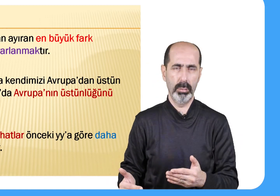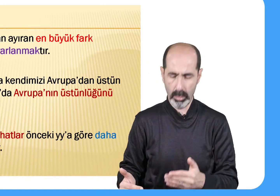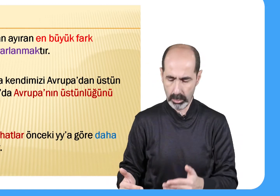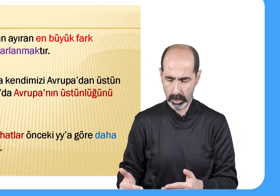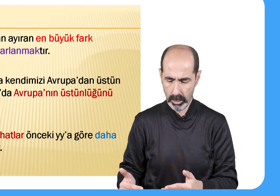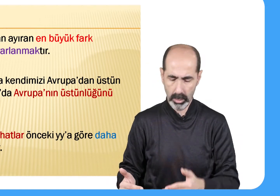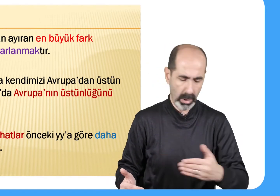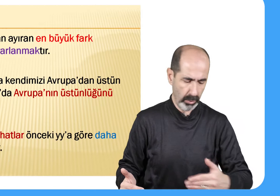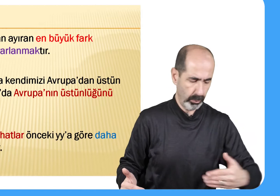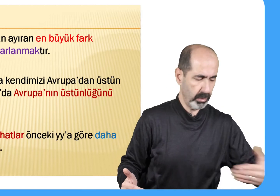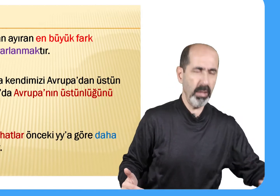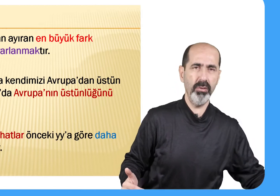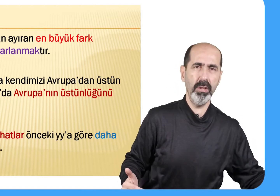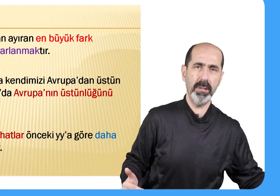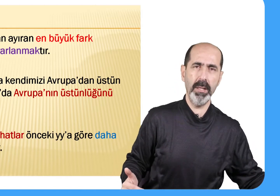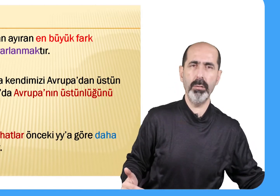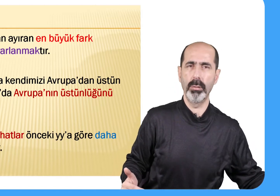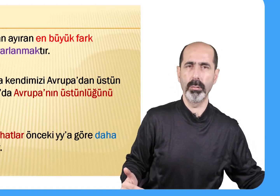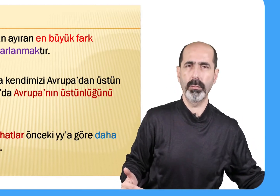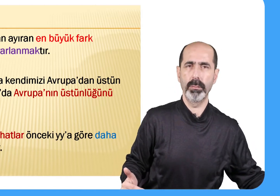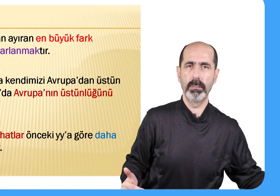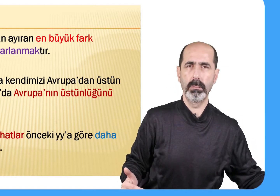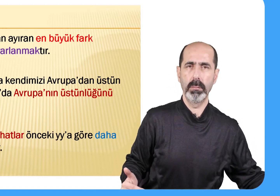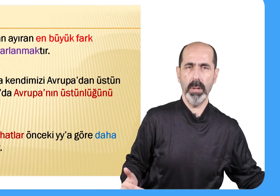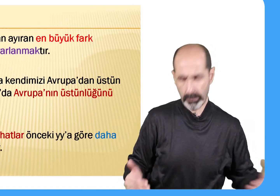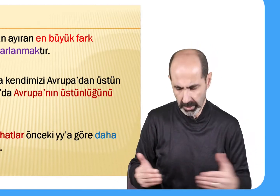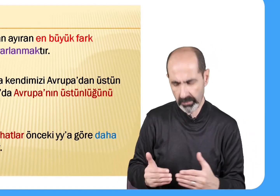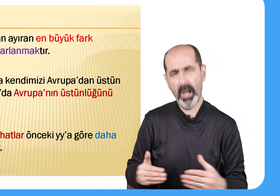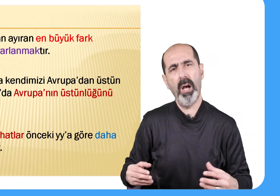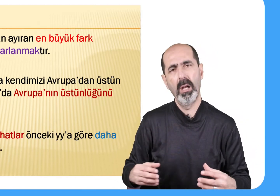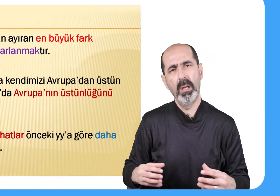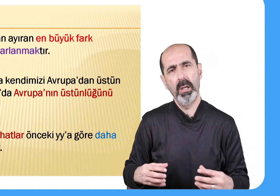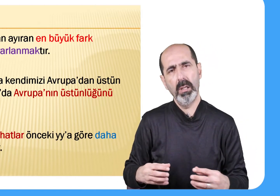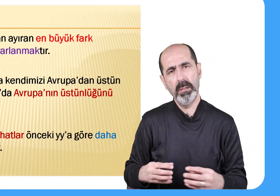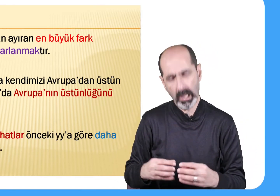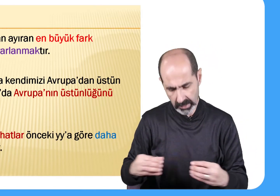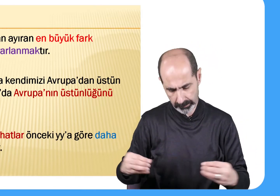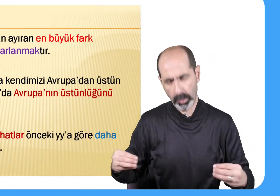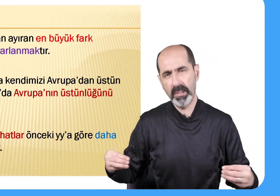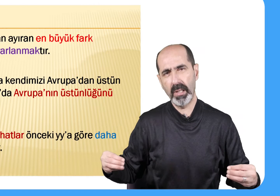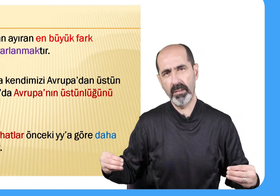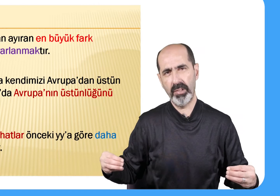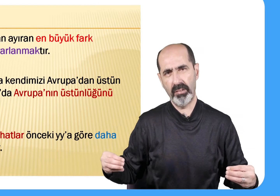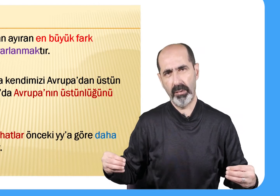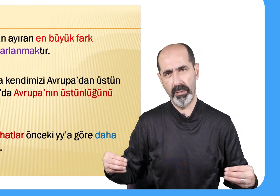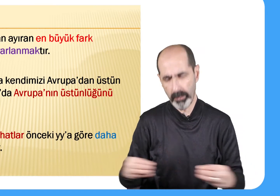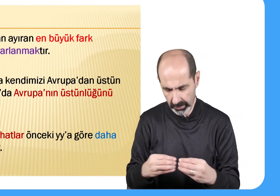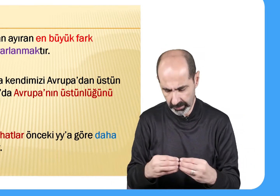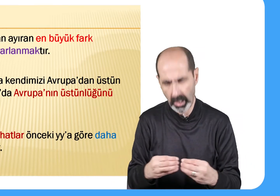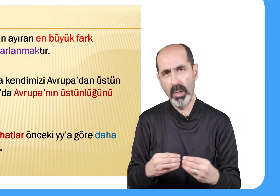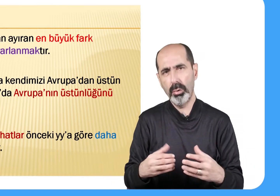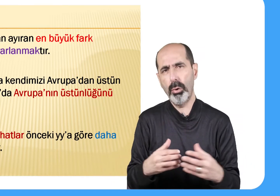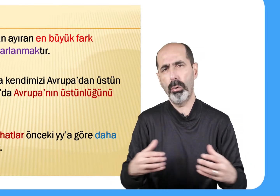kurduğu okunup daha sonra geliştirdiklerini görüyoruz Yani biraz daha devlet politikası çerçevesinde